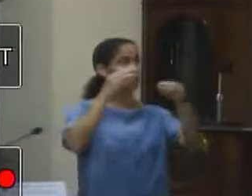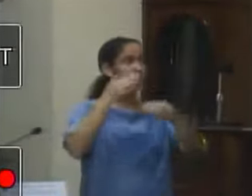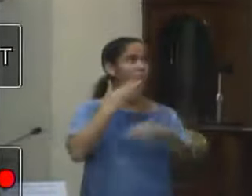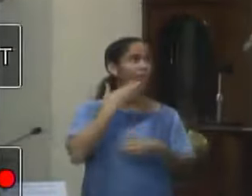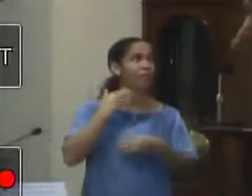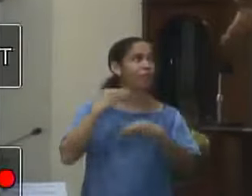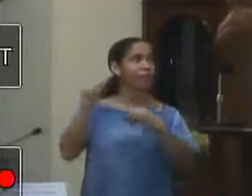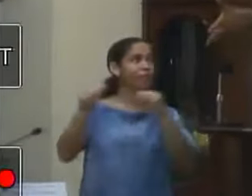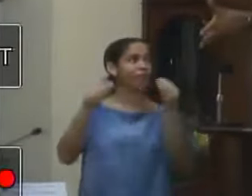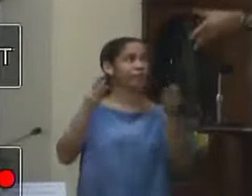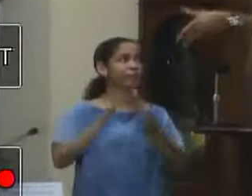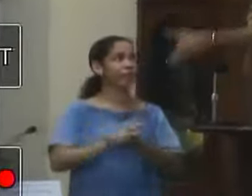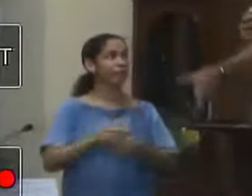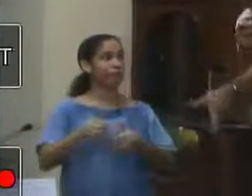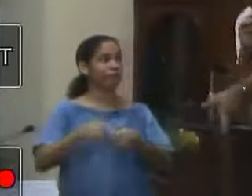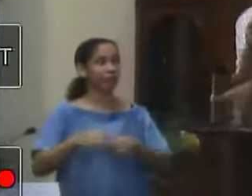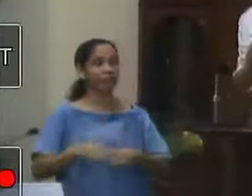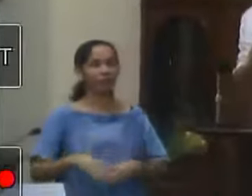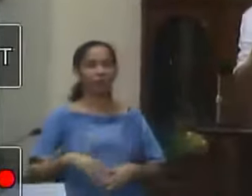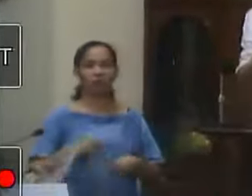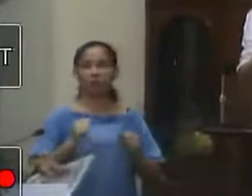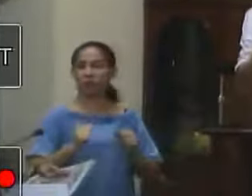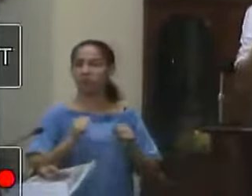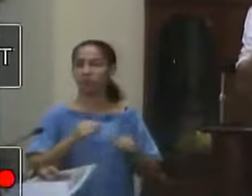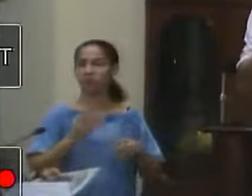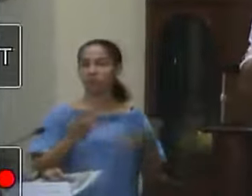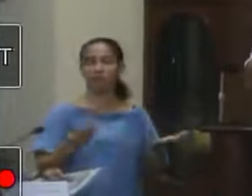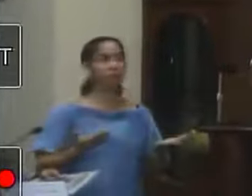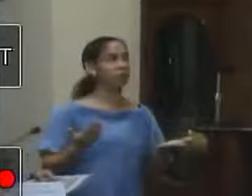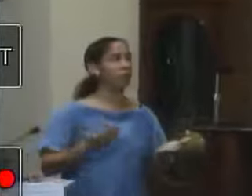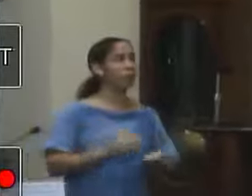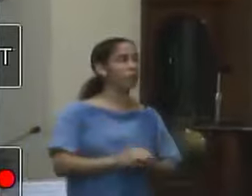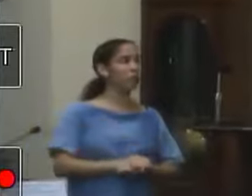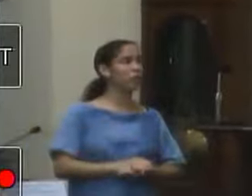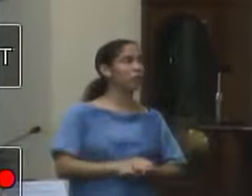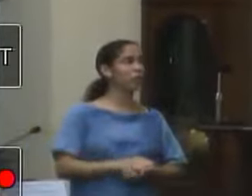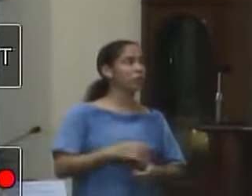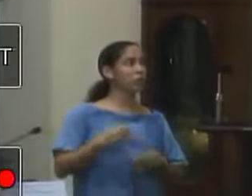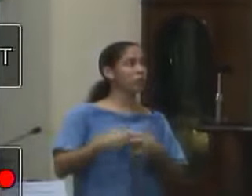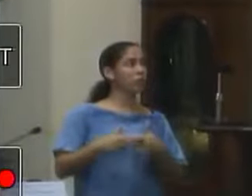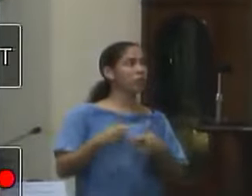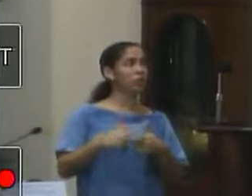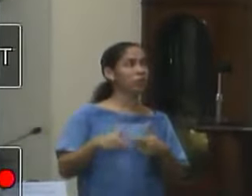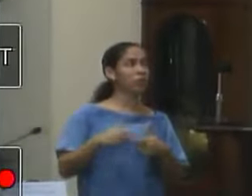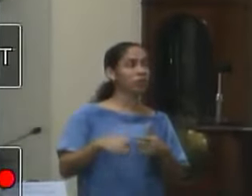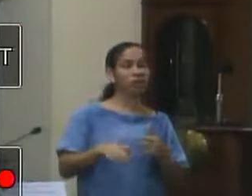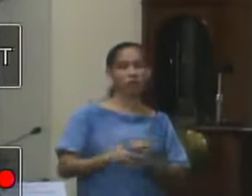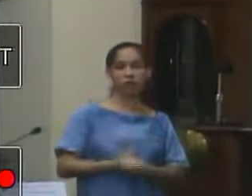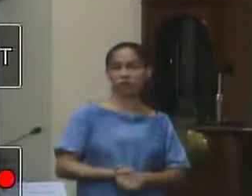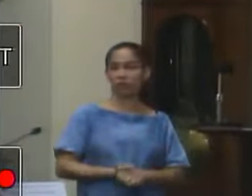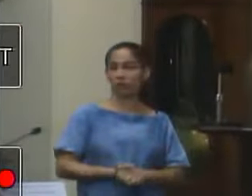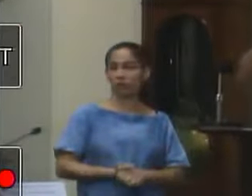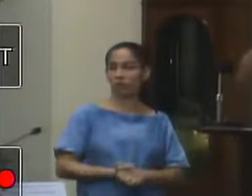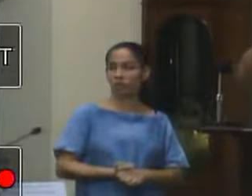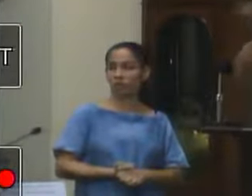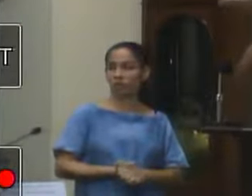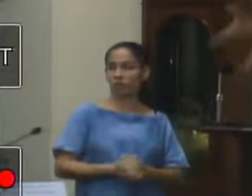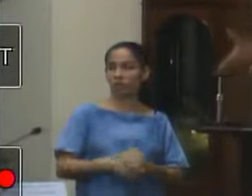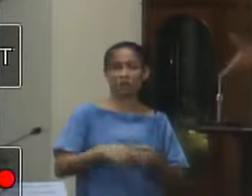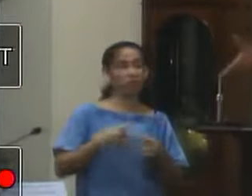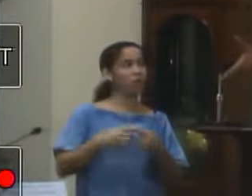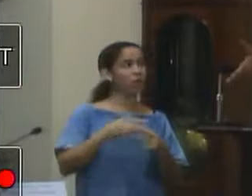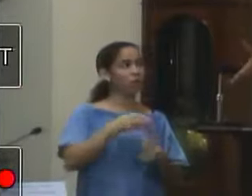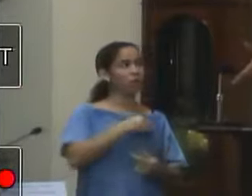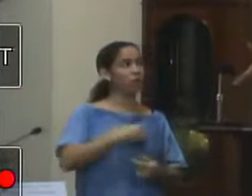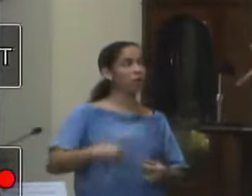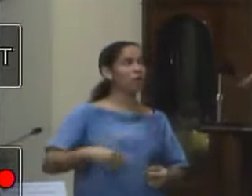ficar, quebra um galinho. E hoje se tem um problema. Entendeu, Marquinhos? Porque se o Ministério Público